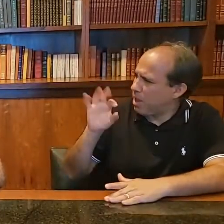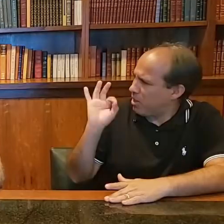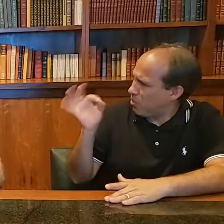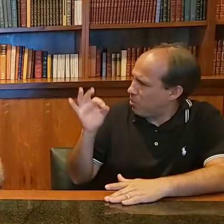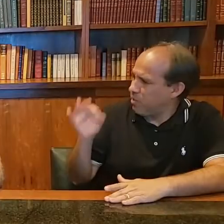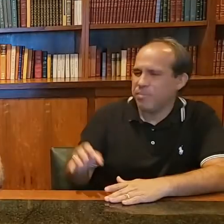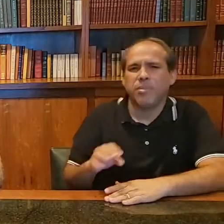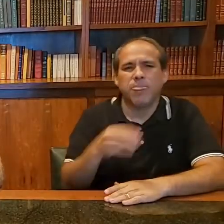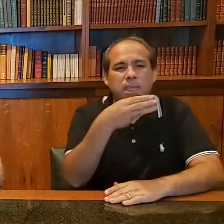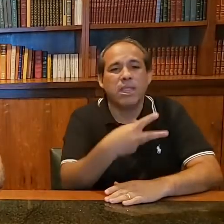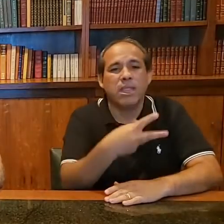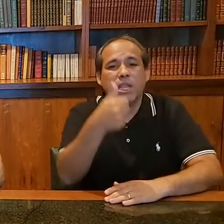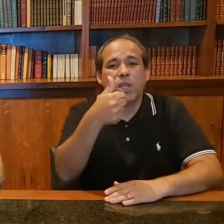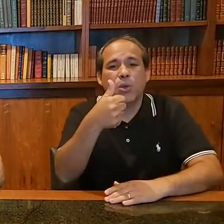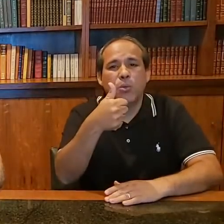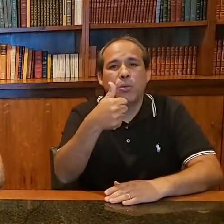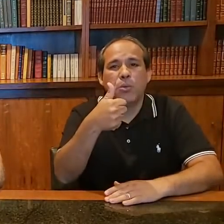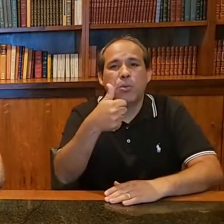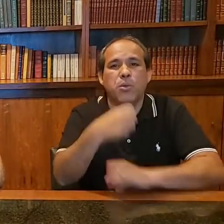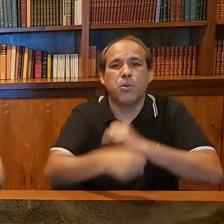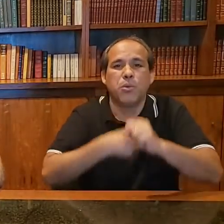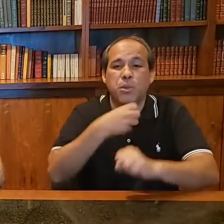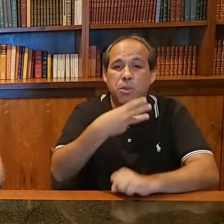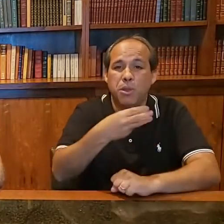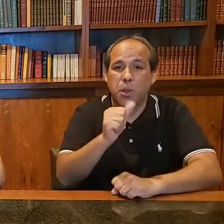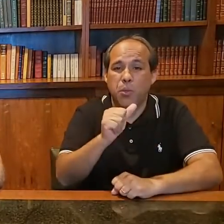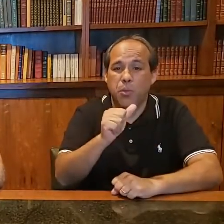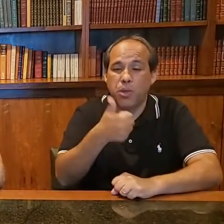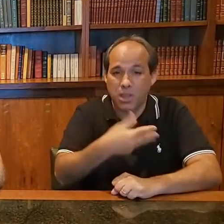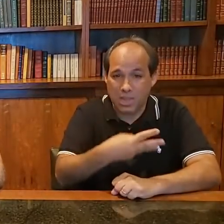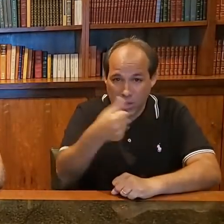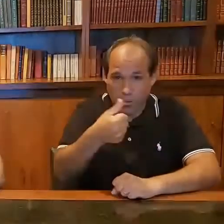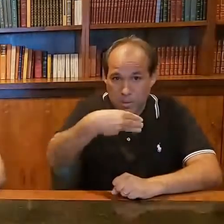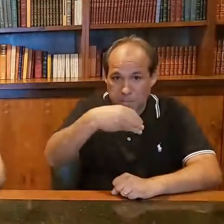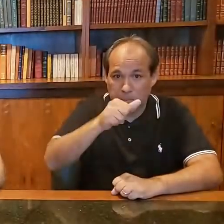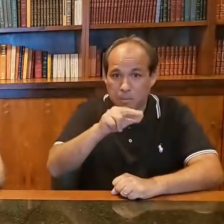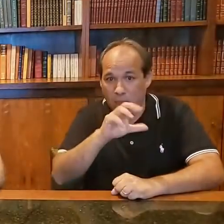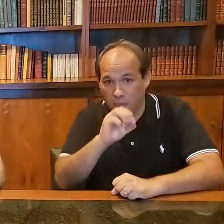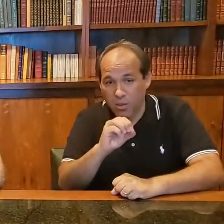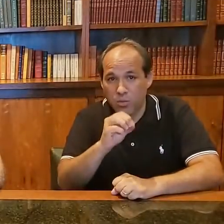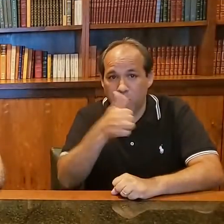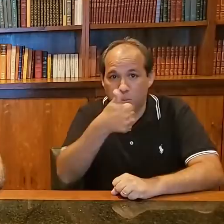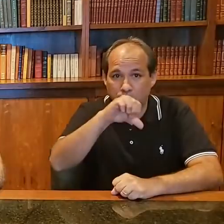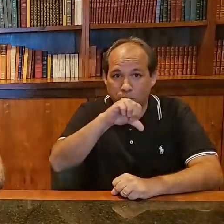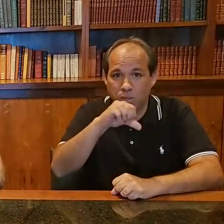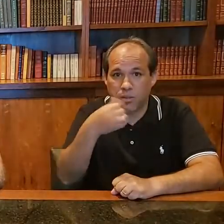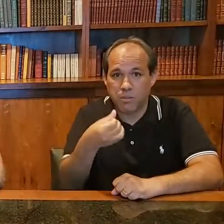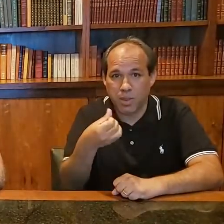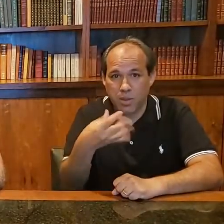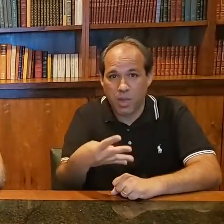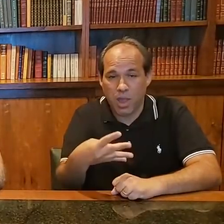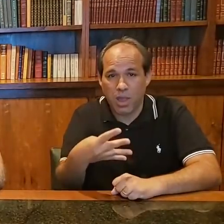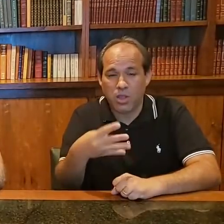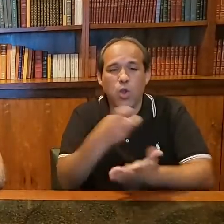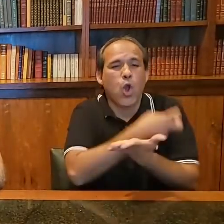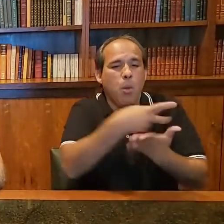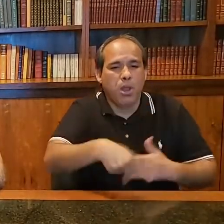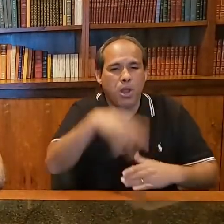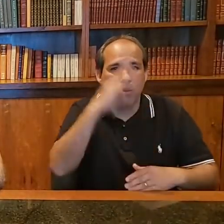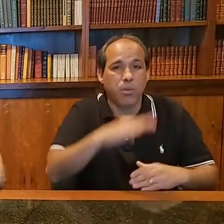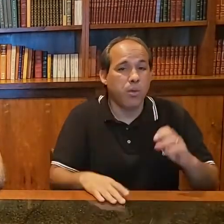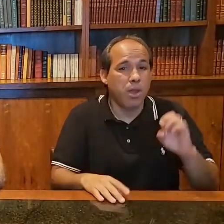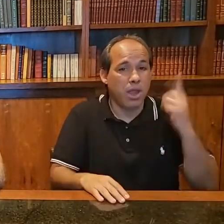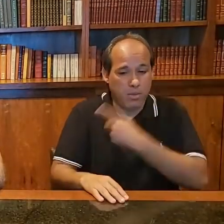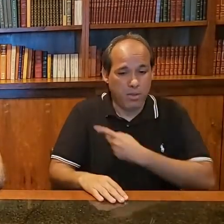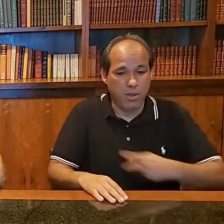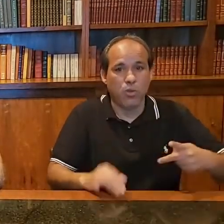esquerda, mas, 31 de março, 64, deram um golpe no Brasil. Vamos lá. O presidente era João Goulart. E ele